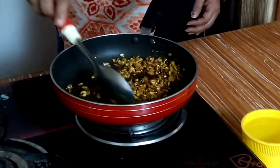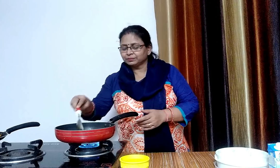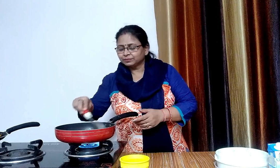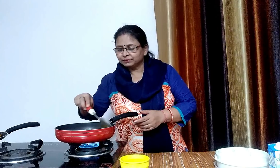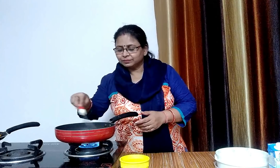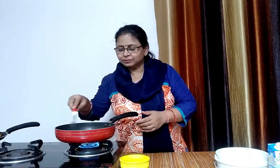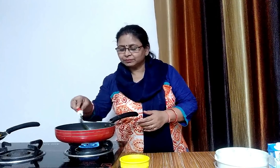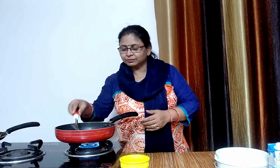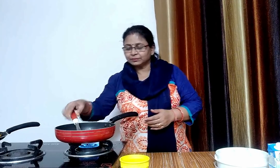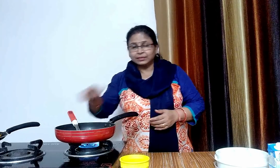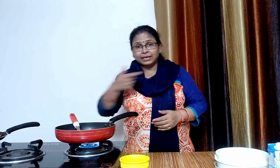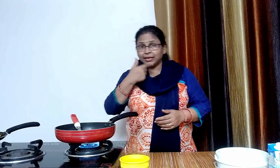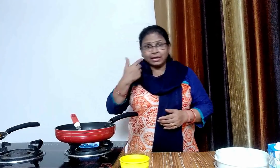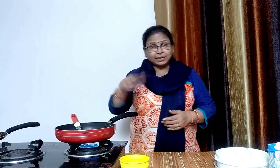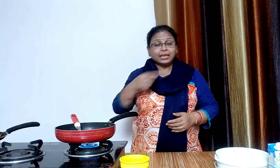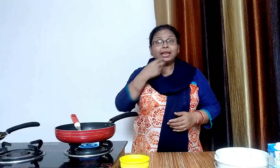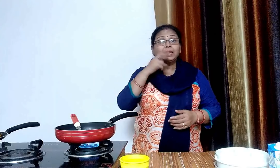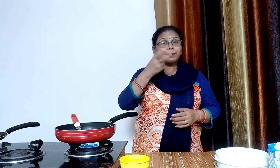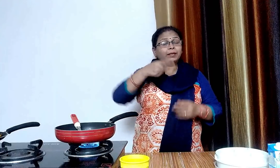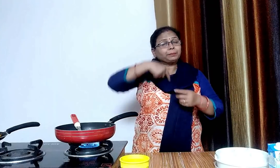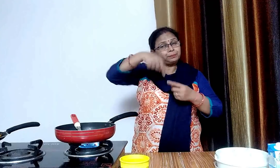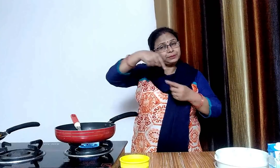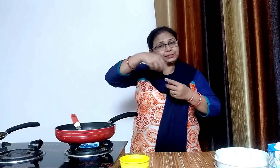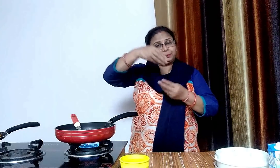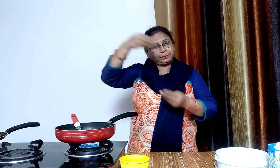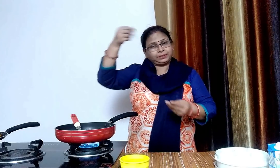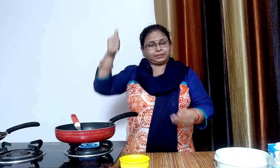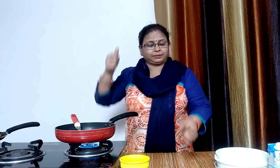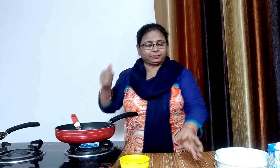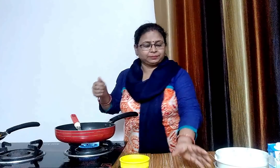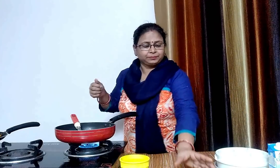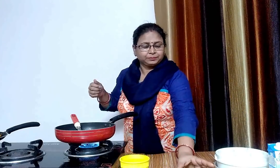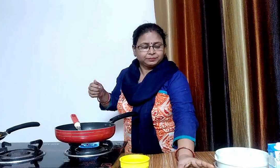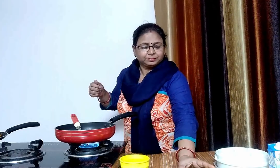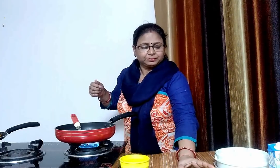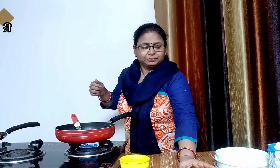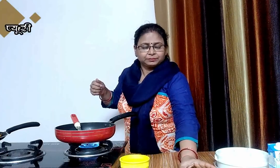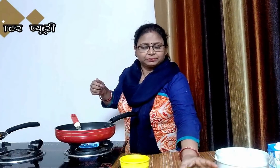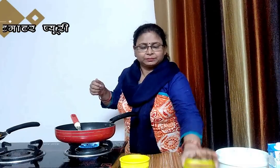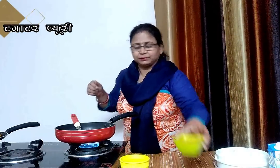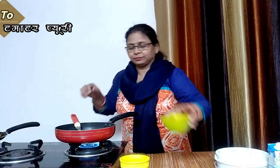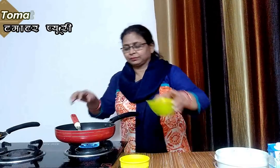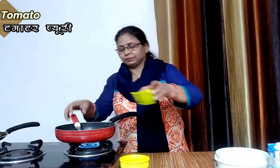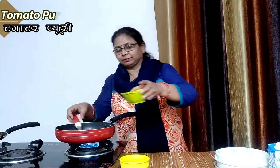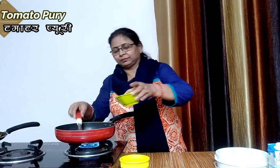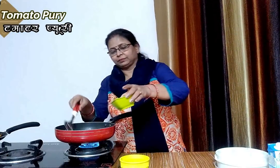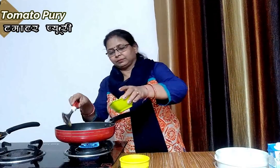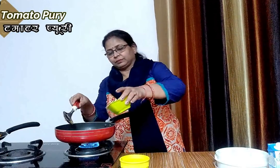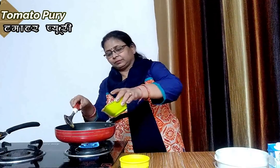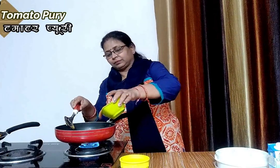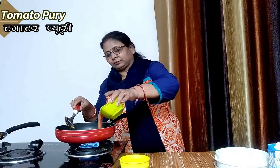प्यास गोल्डर मान हो चुके हैं अब इसमें एक कप टमेटो फिर्ड डालेंगे और मिला लेंगे